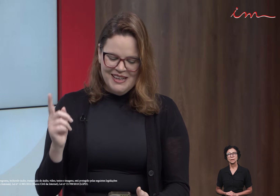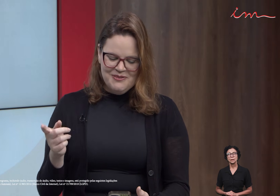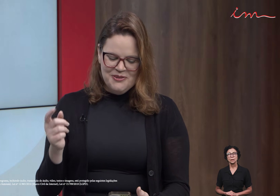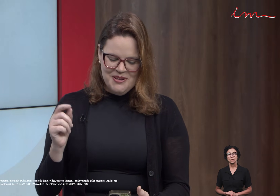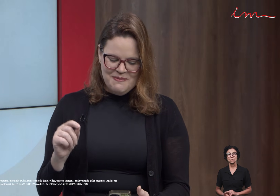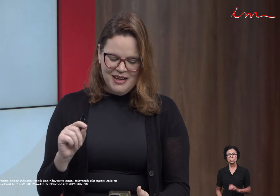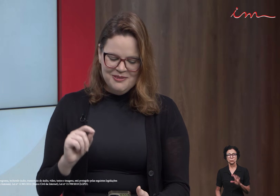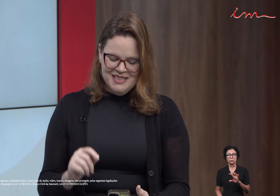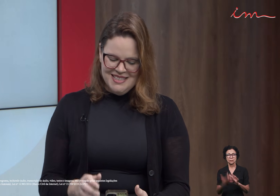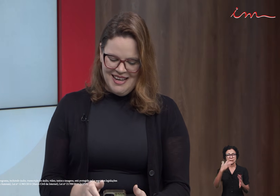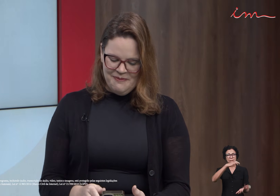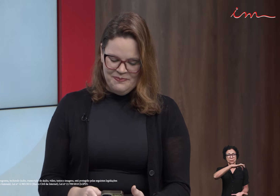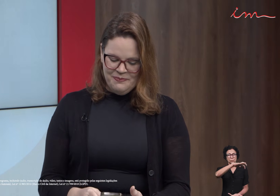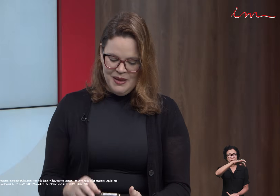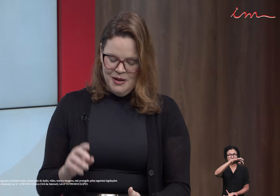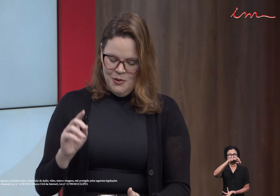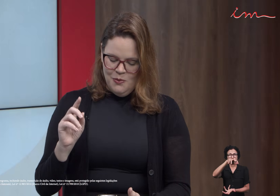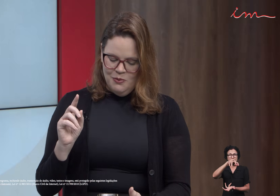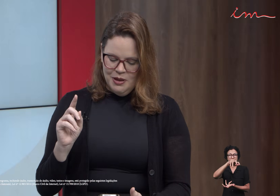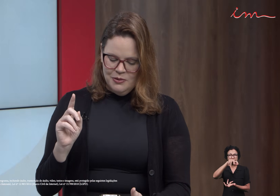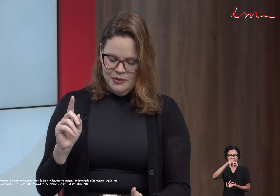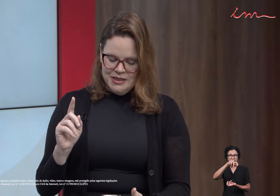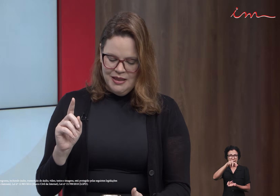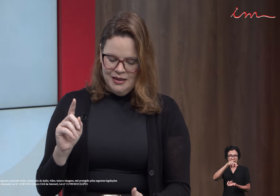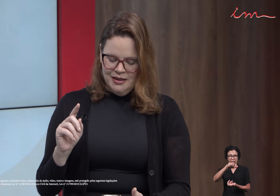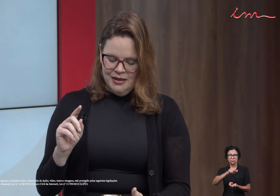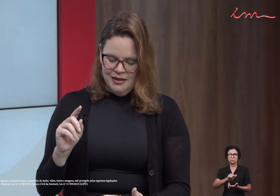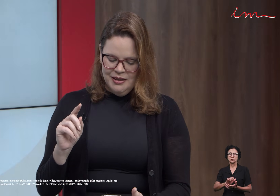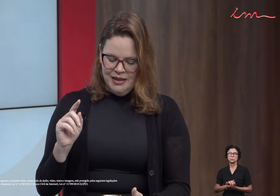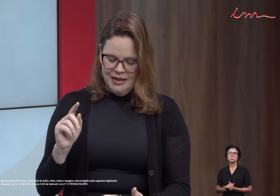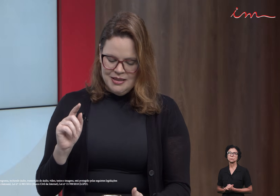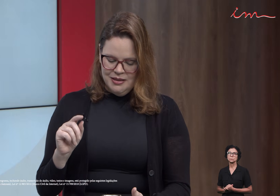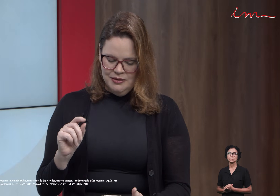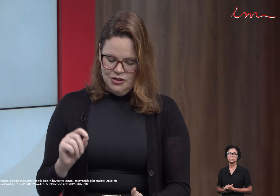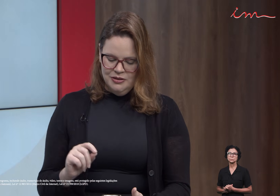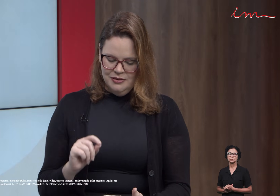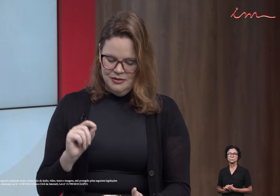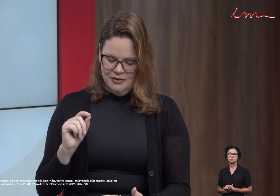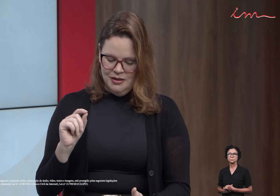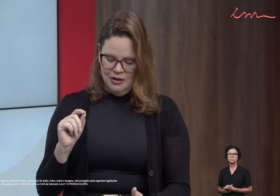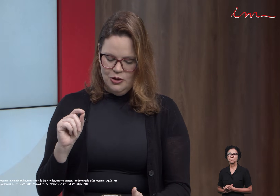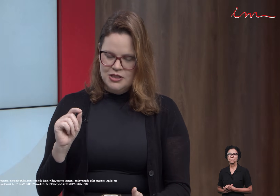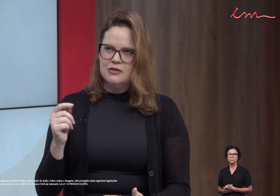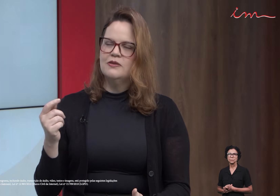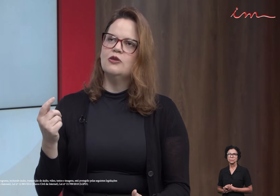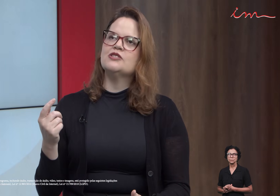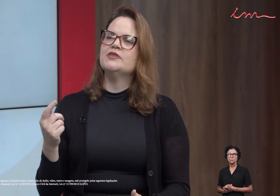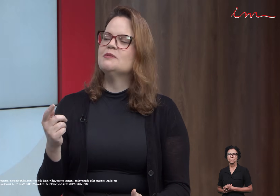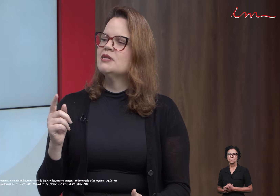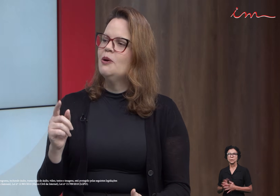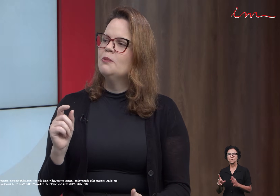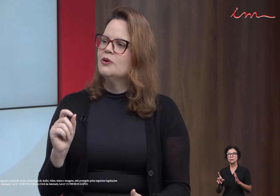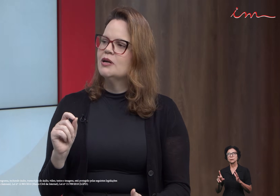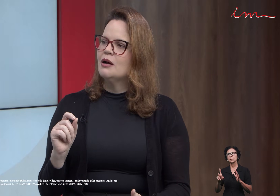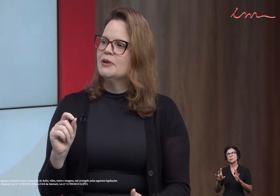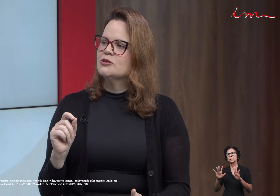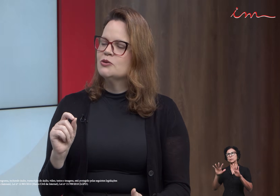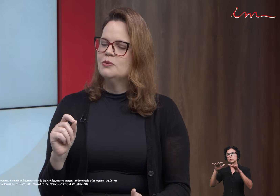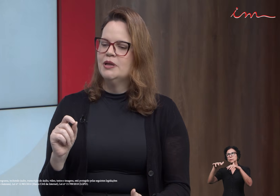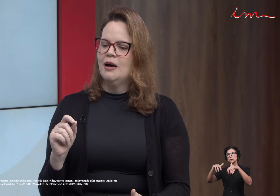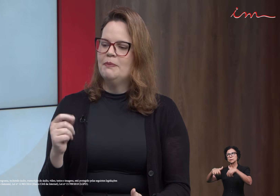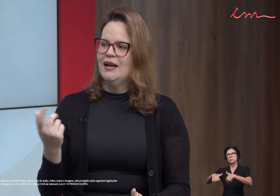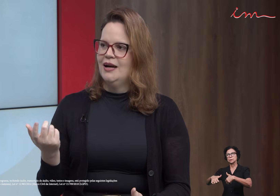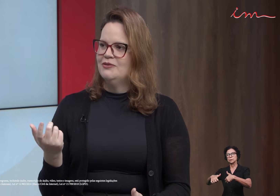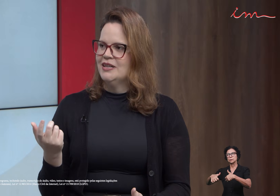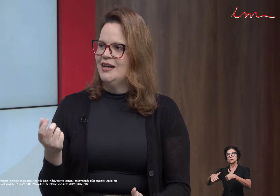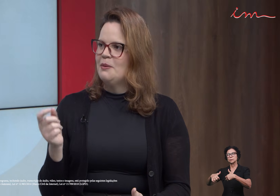sua palavra firmado está. Uma coisa, interessante que nós fizemos até um programa